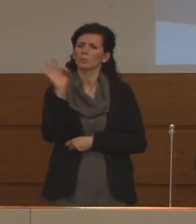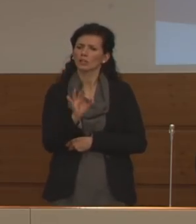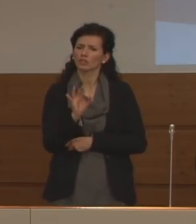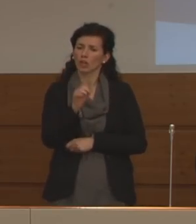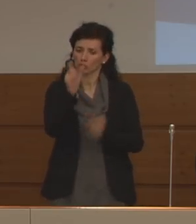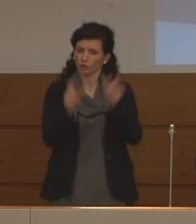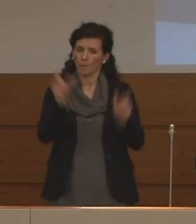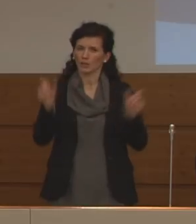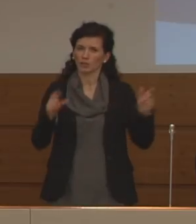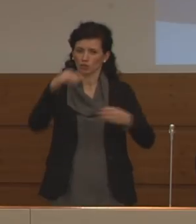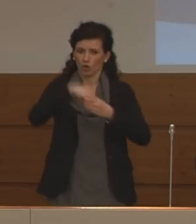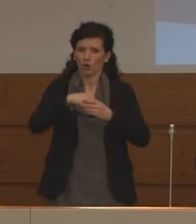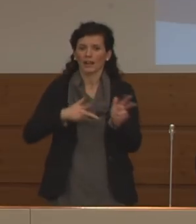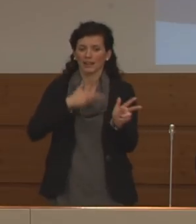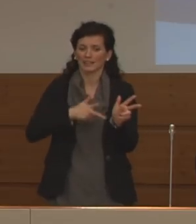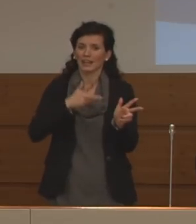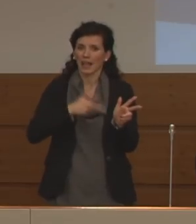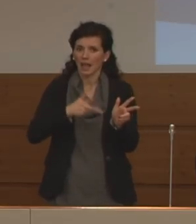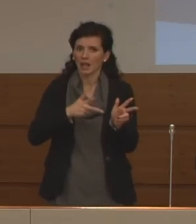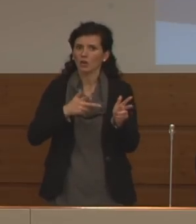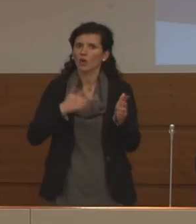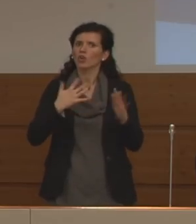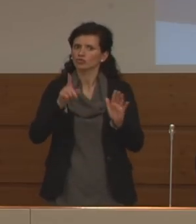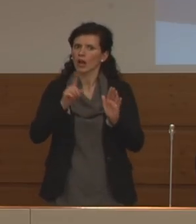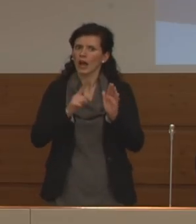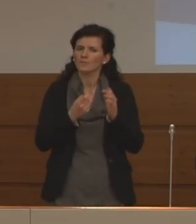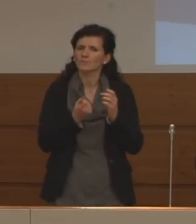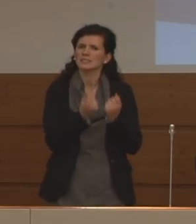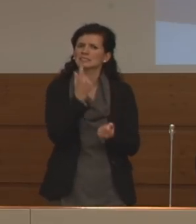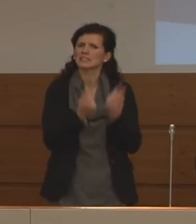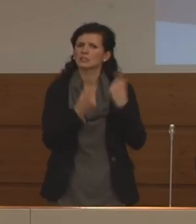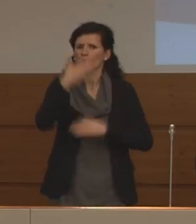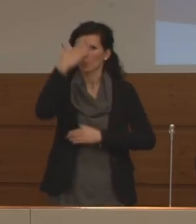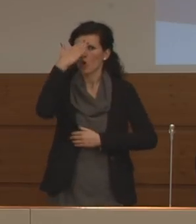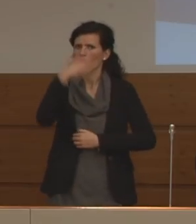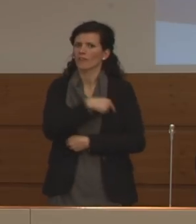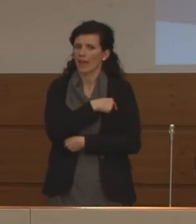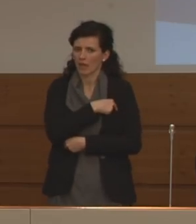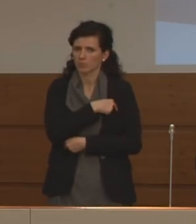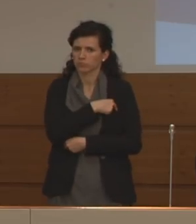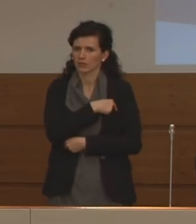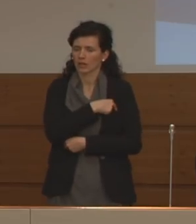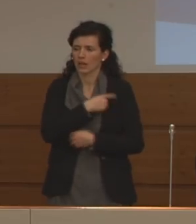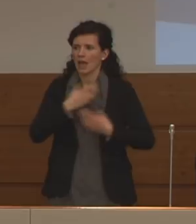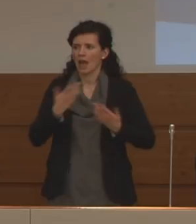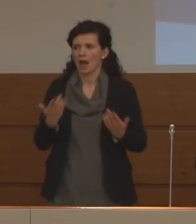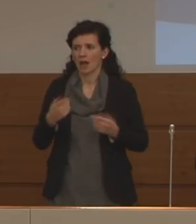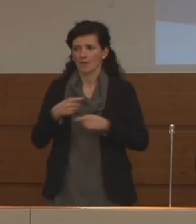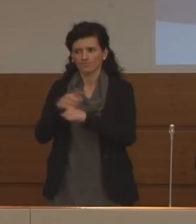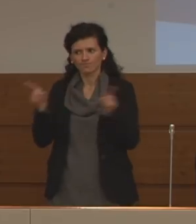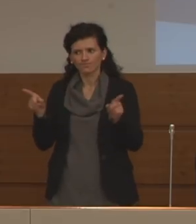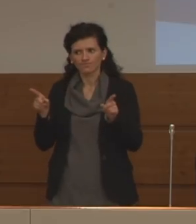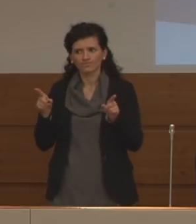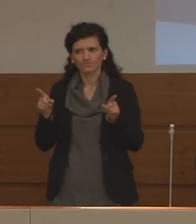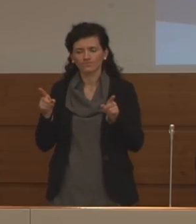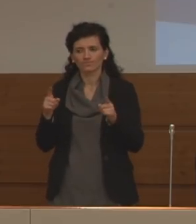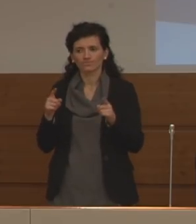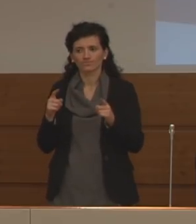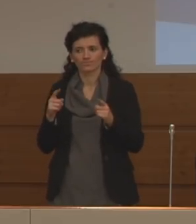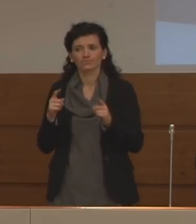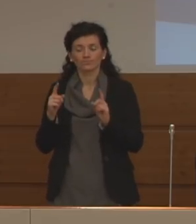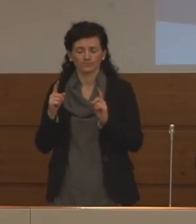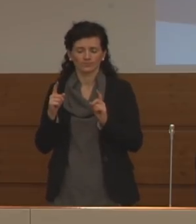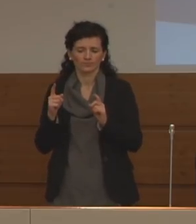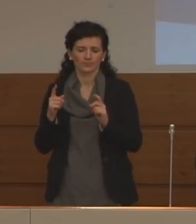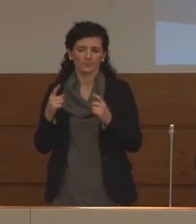che aveva sintomi di febbre vi aspettate a questo punto un aumento dei